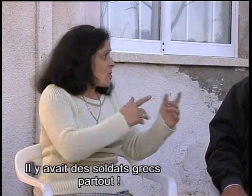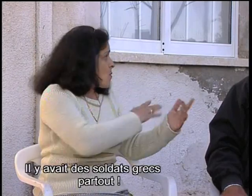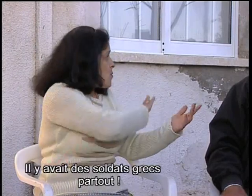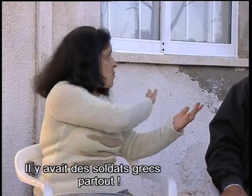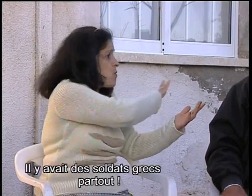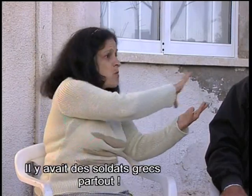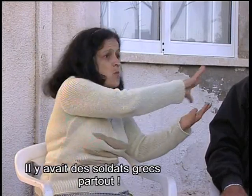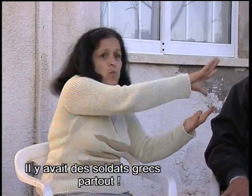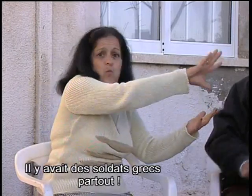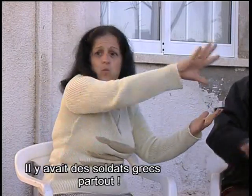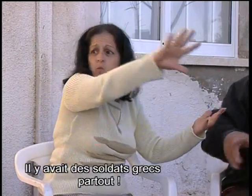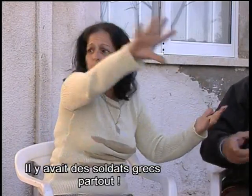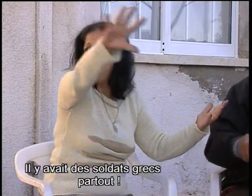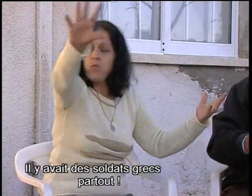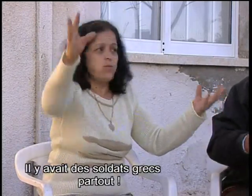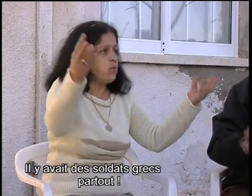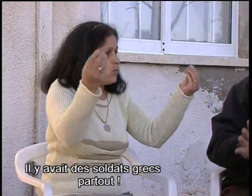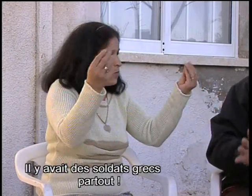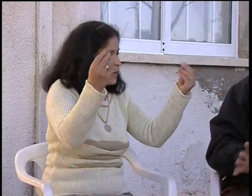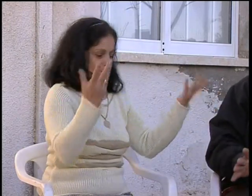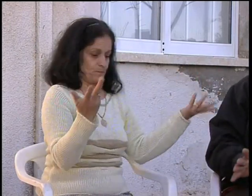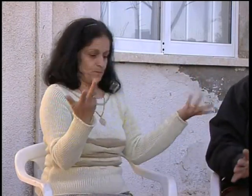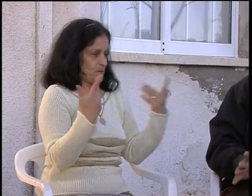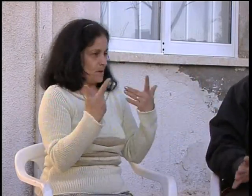Il y avait des soldats grecs partout.